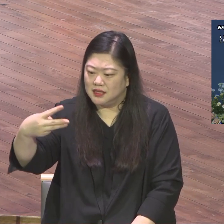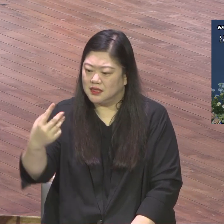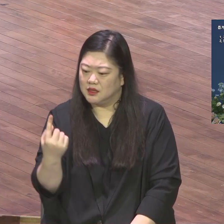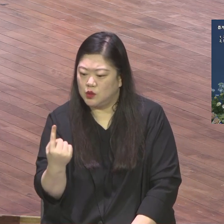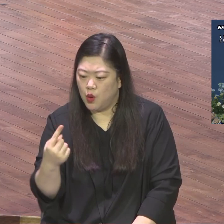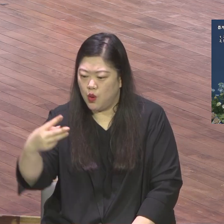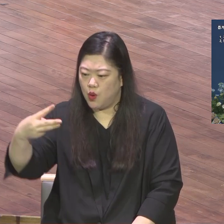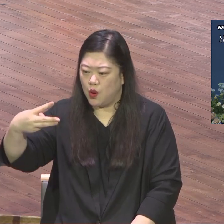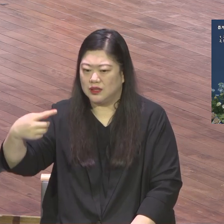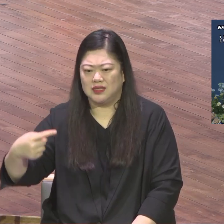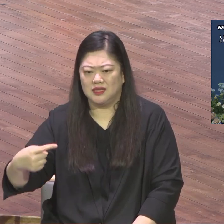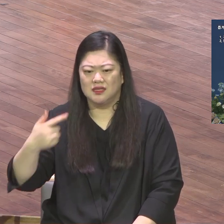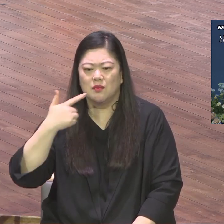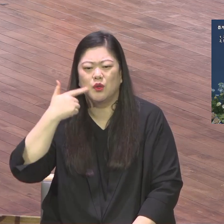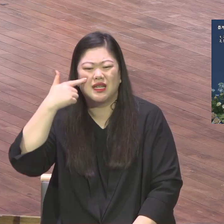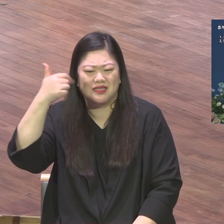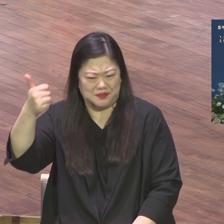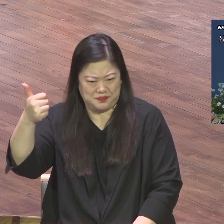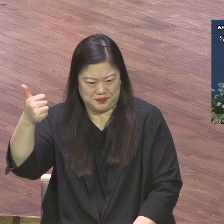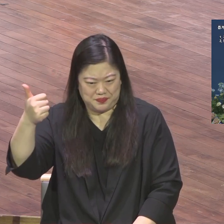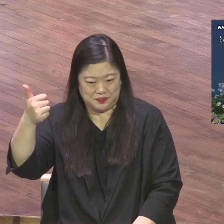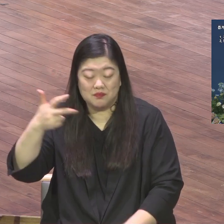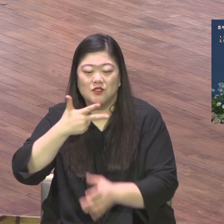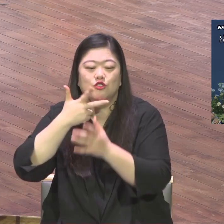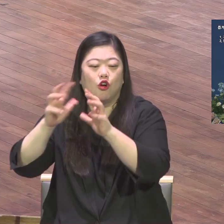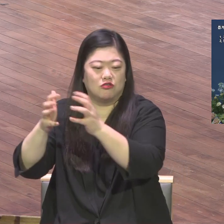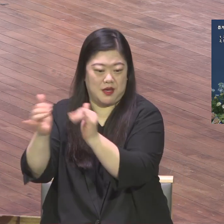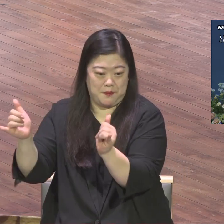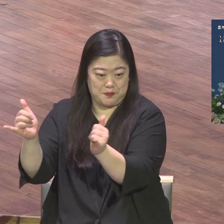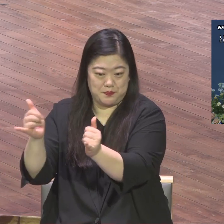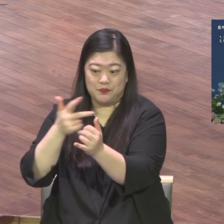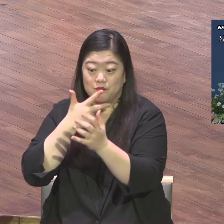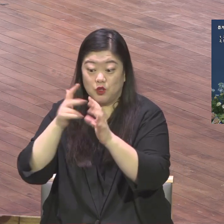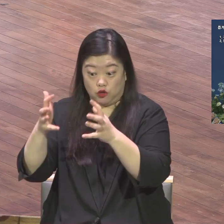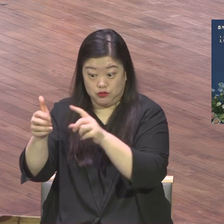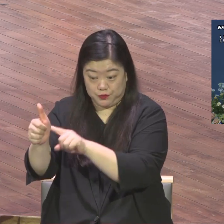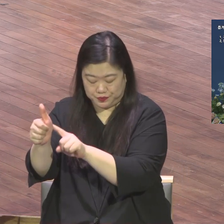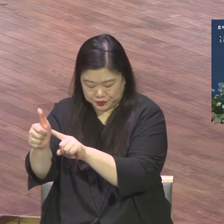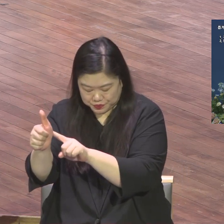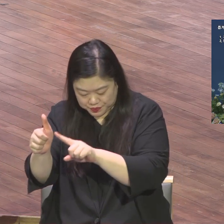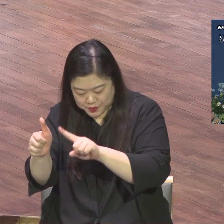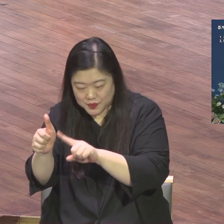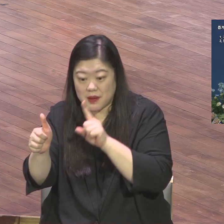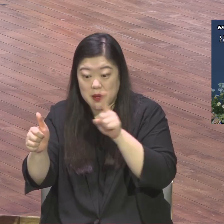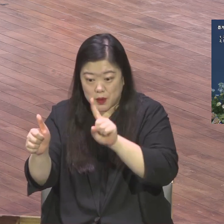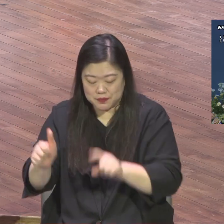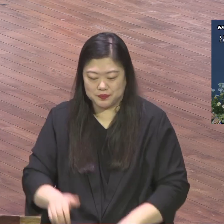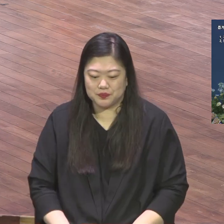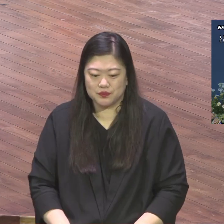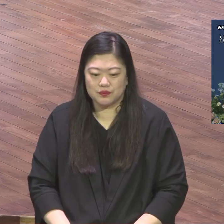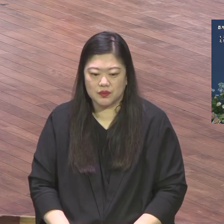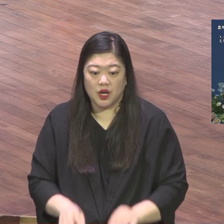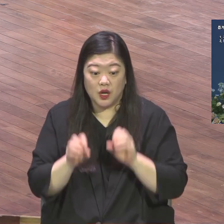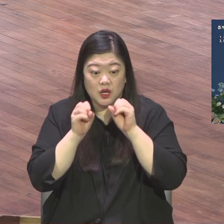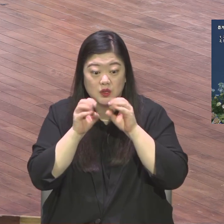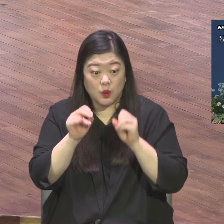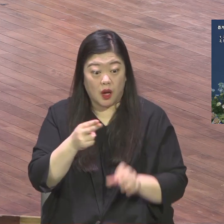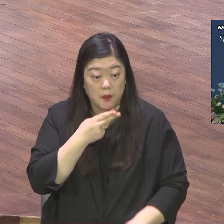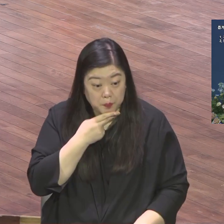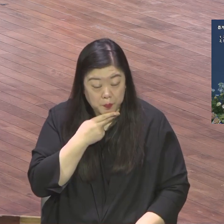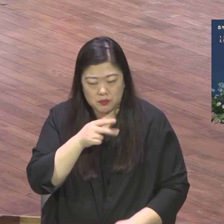이분의 설교를 많이 그렇게 읽고 했는데 이분이 쓴 책이 있습니다. 전도하지 않는 죄라는 책이